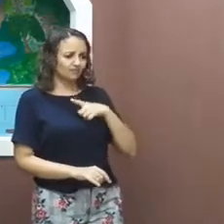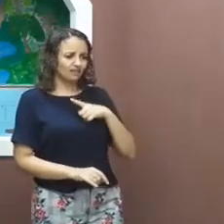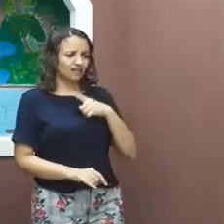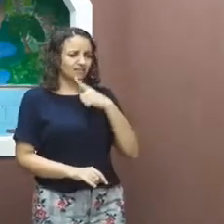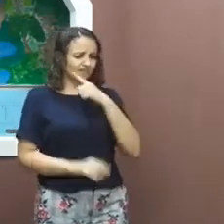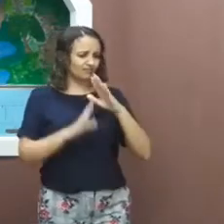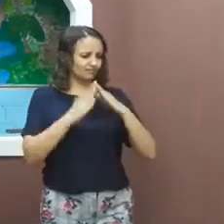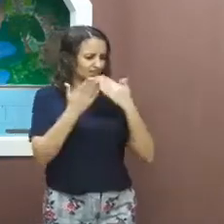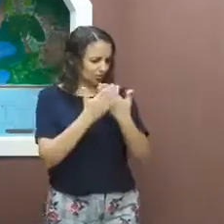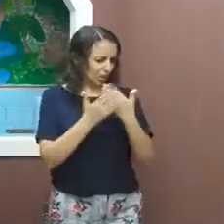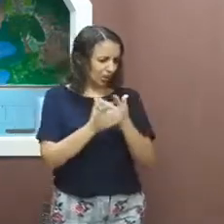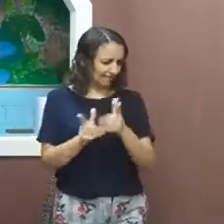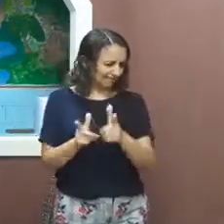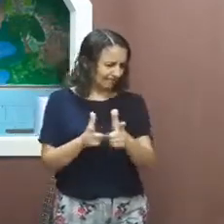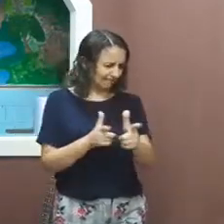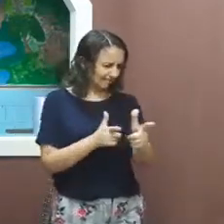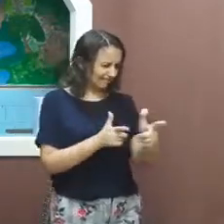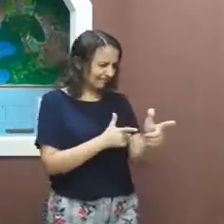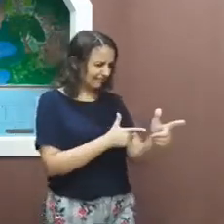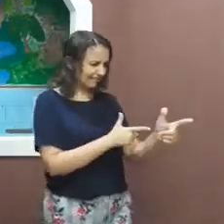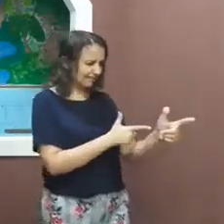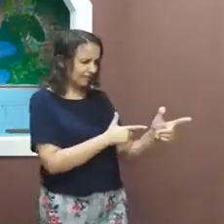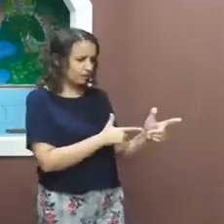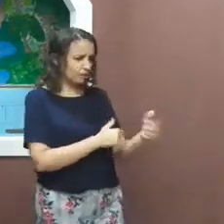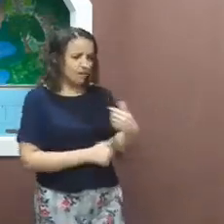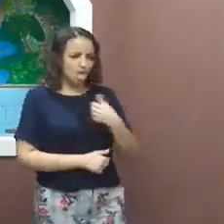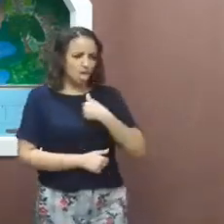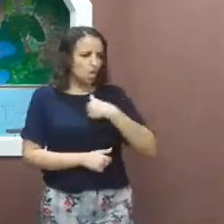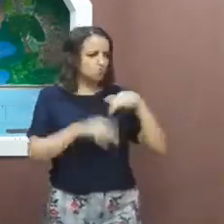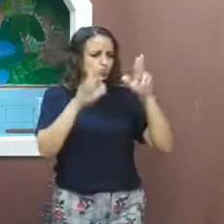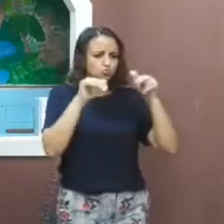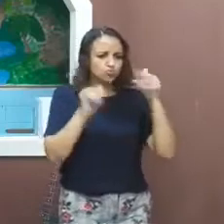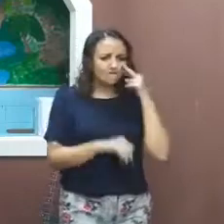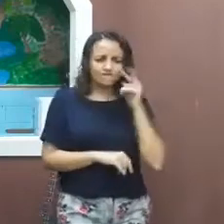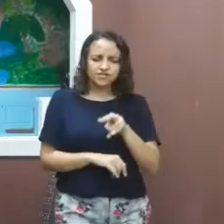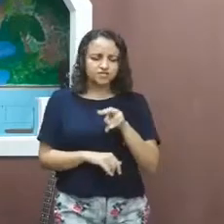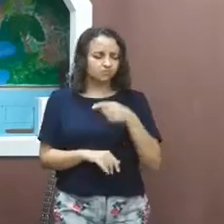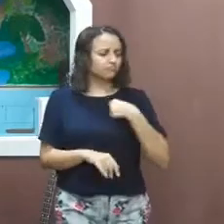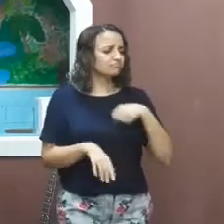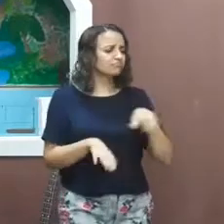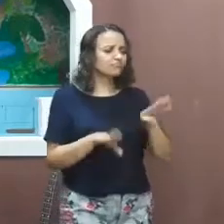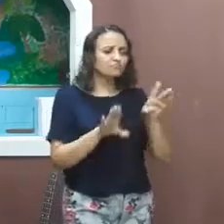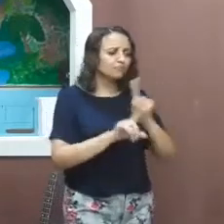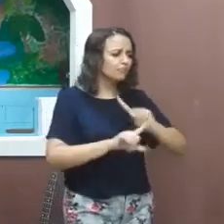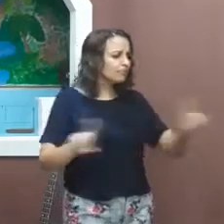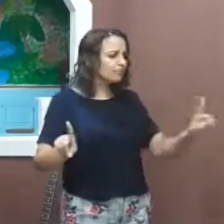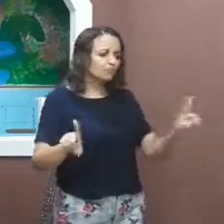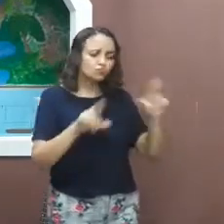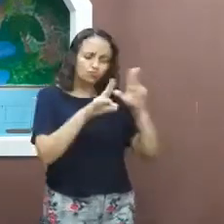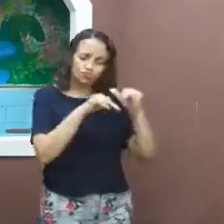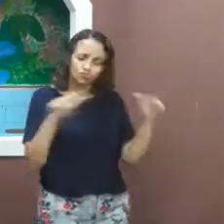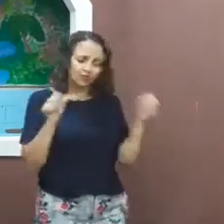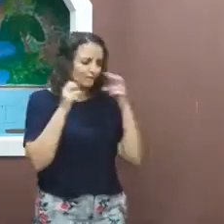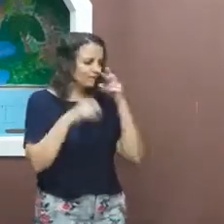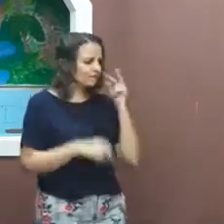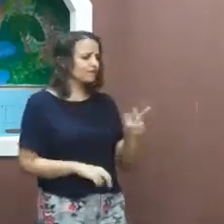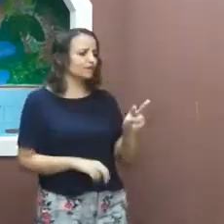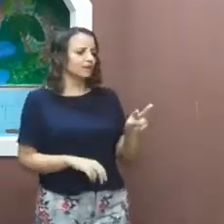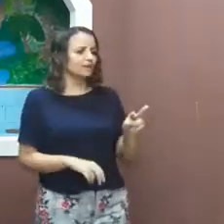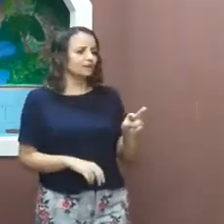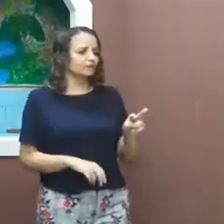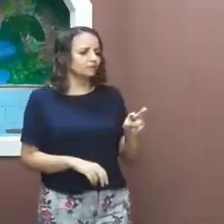eu não vi uma foto, não vi um vídeo. Meus companheiros, olha aqui, falei, não quero ver. Estou mandando para você, mandou, deleta, mandar de